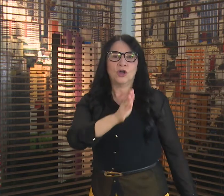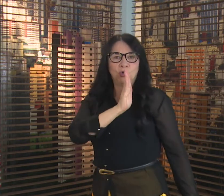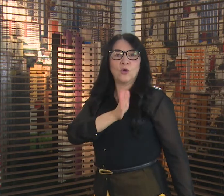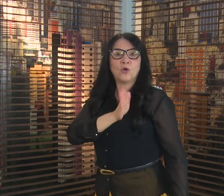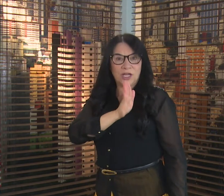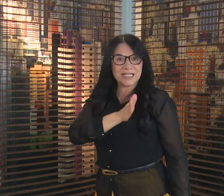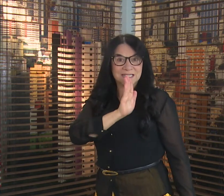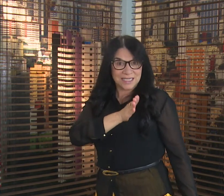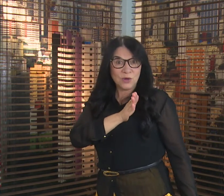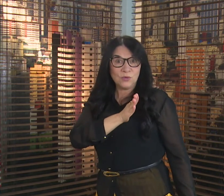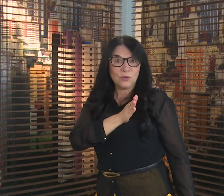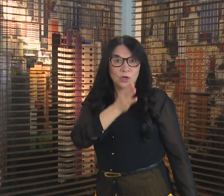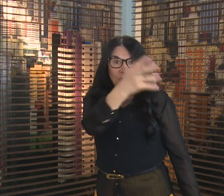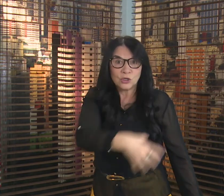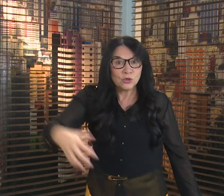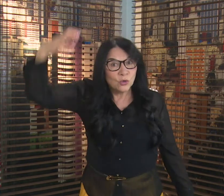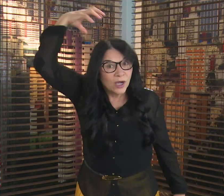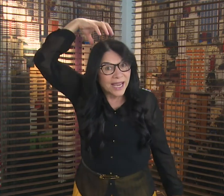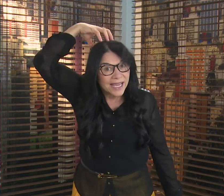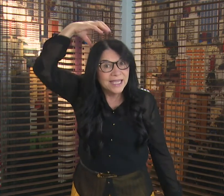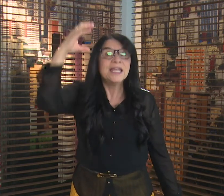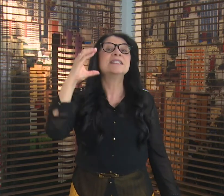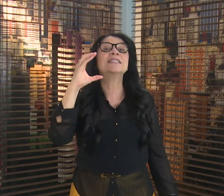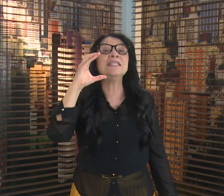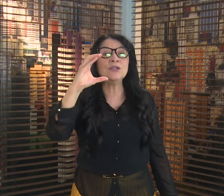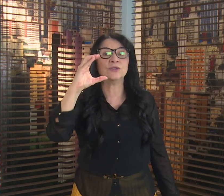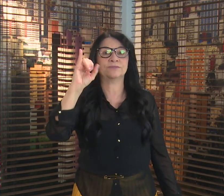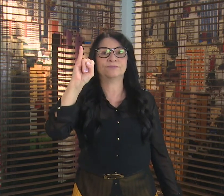no coração do rei Ciro